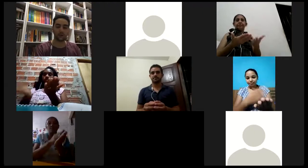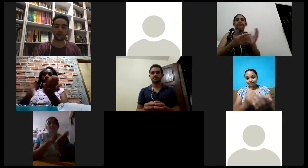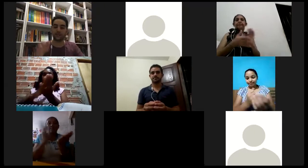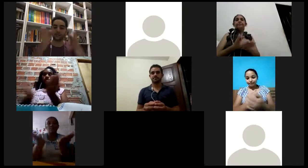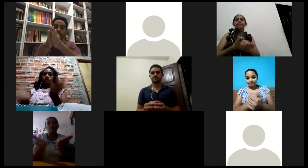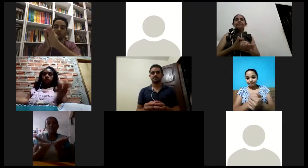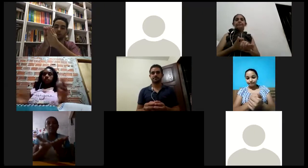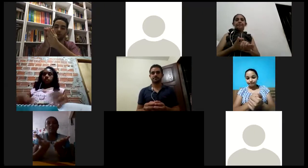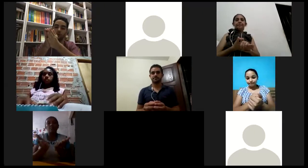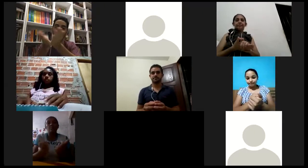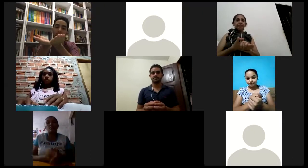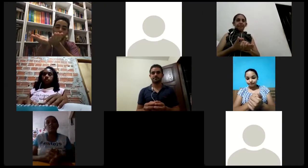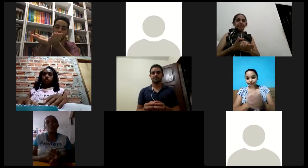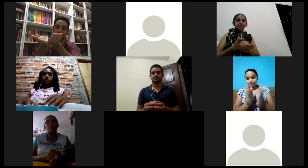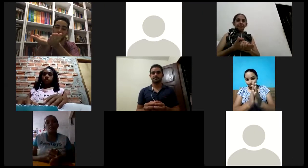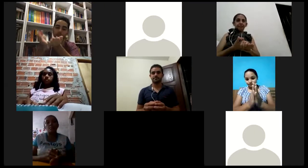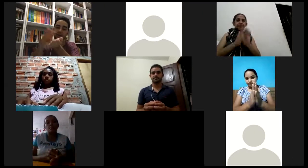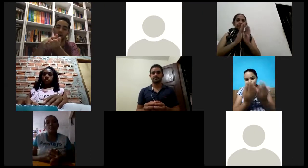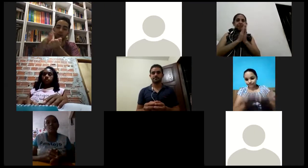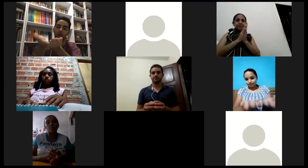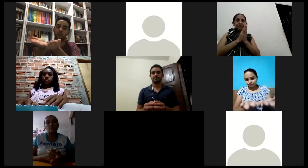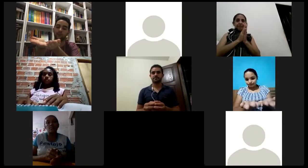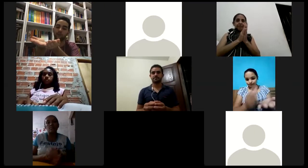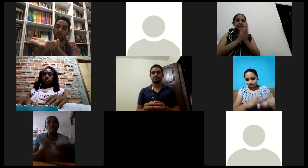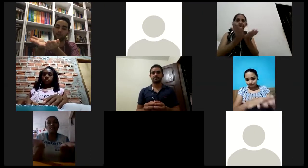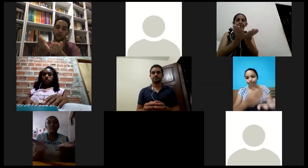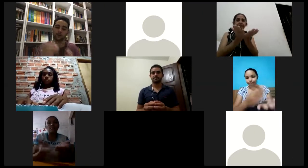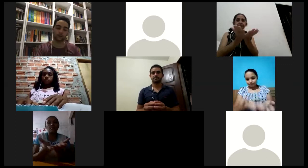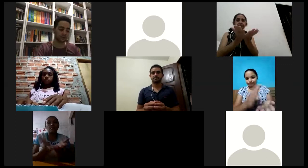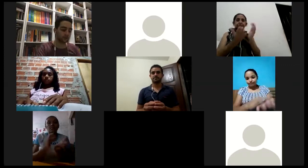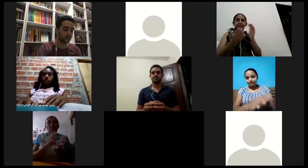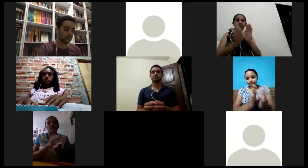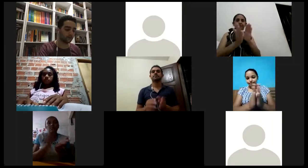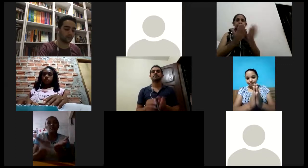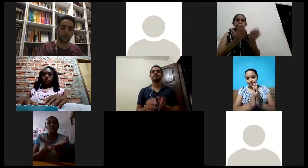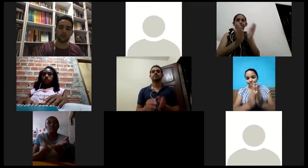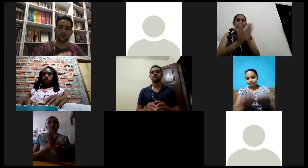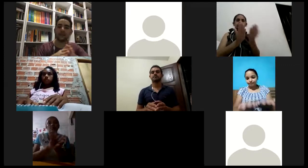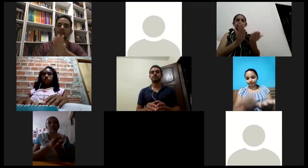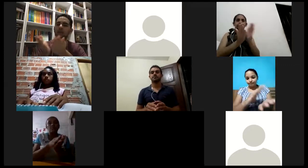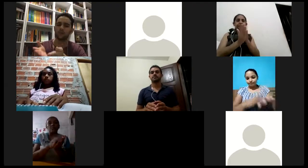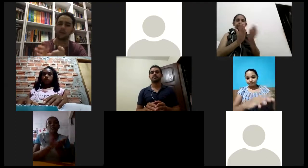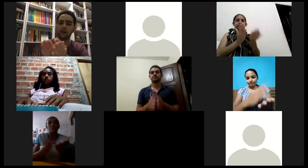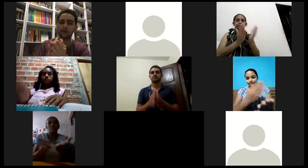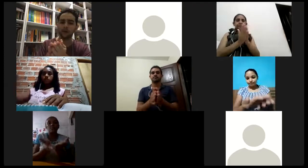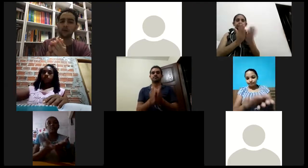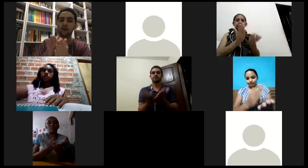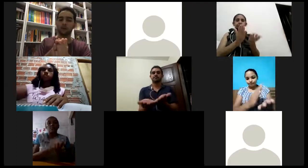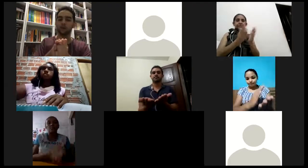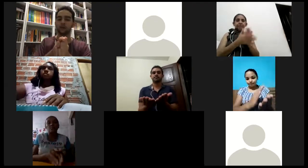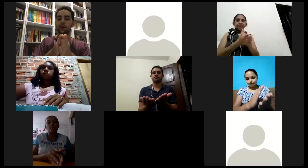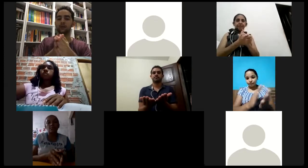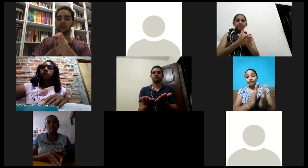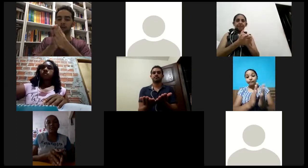vocês podem iniciar o sinal fechado e abre assim, aí depois passam as páginas. Porque não é necessário passar a página.